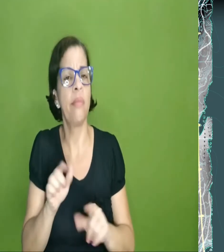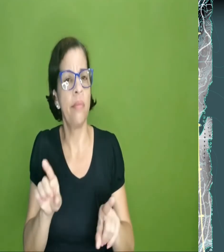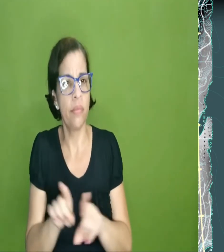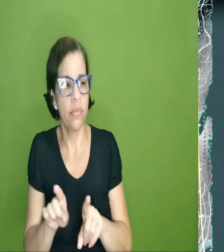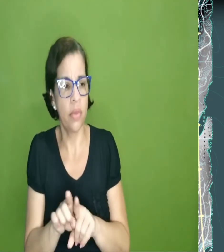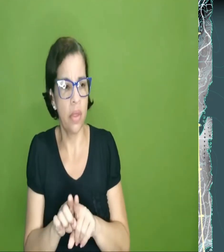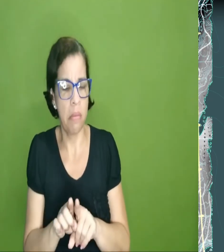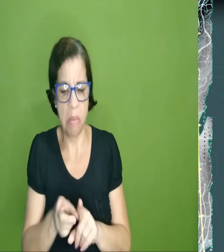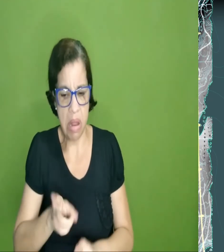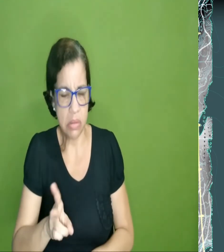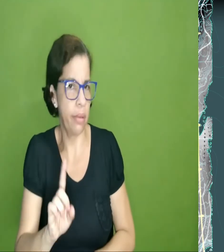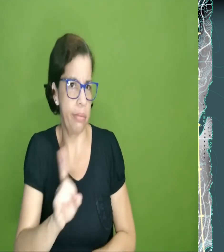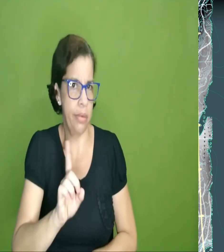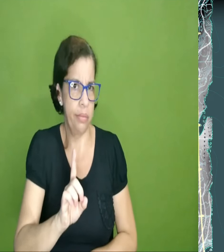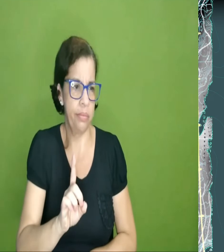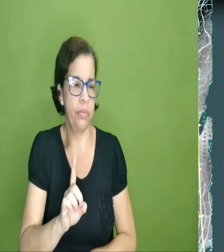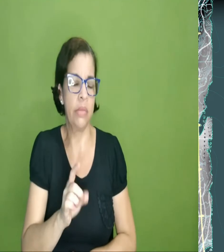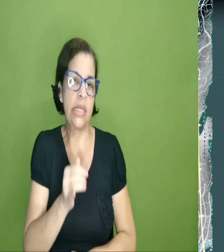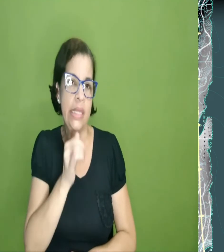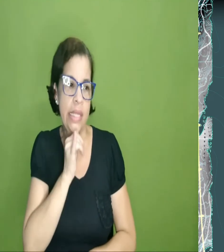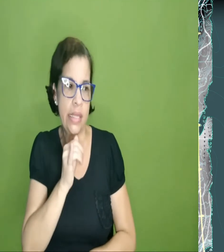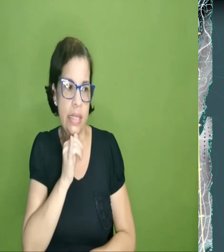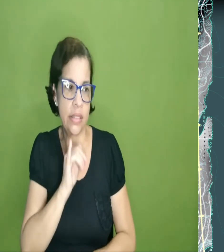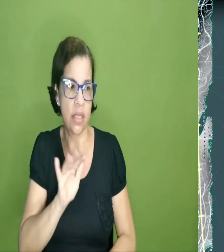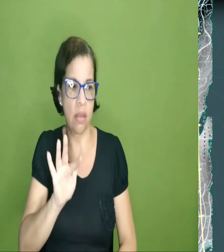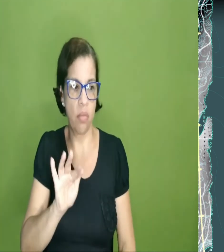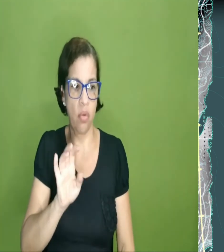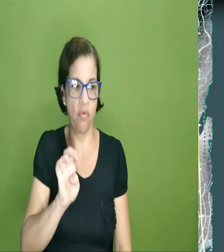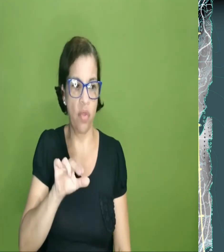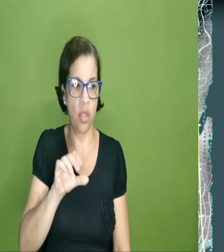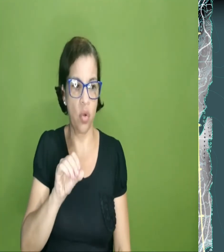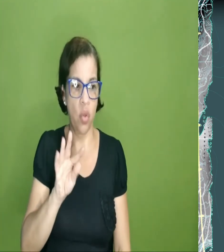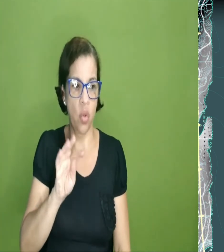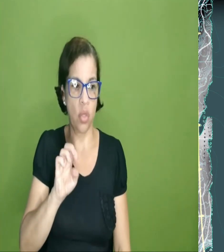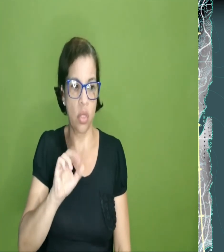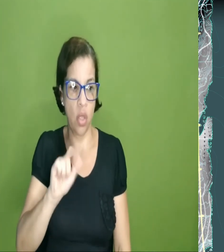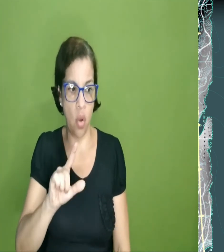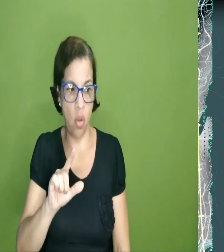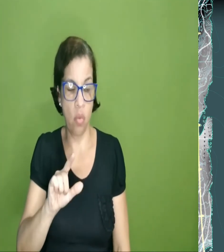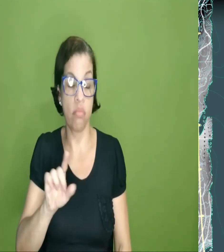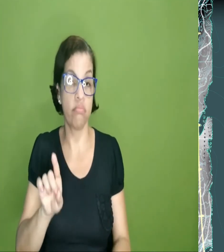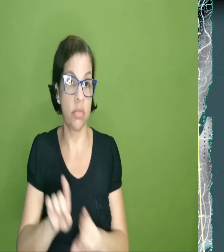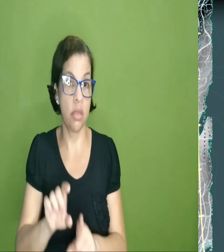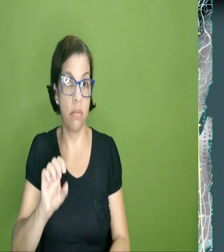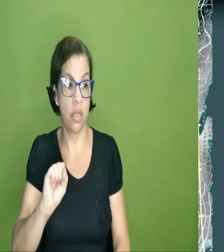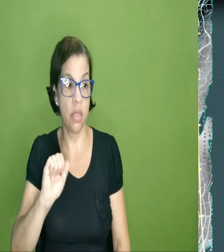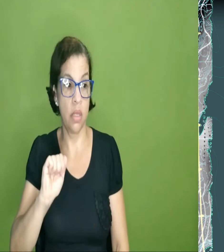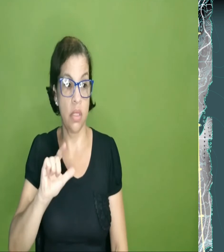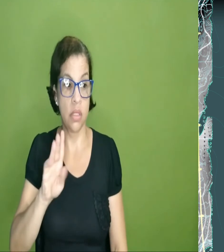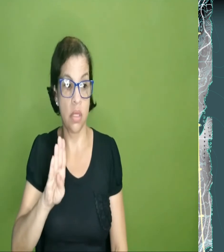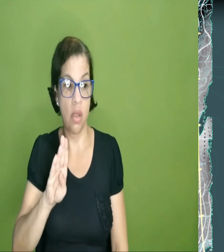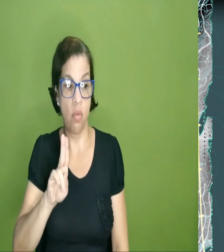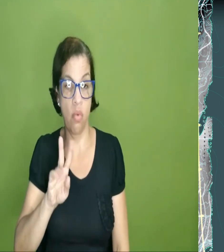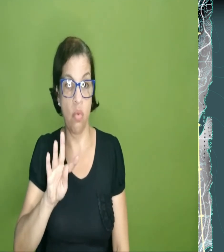também não é duradouro. São exemplos o fenoterol e o salbutamol. E aqueles de ação prolongada,